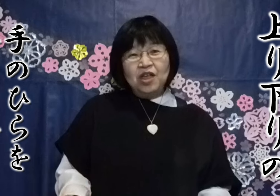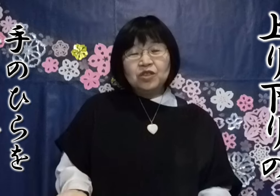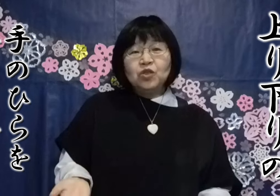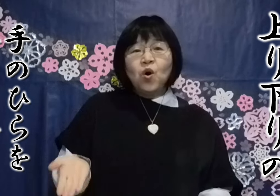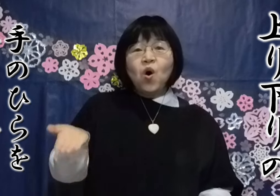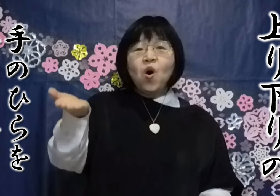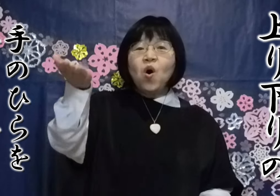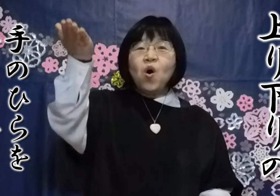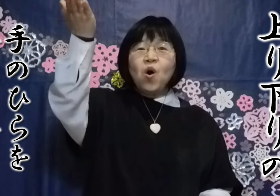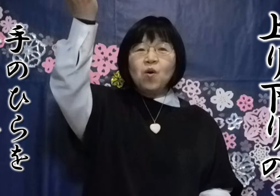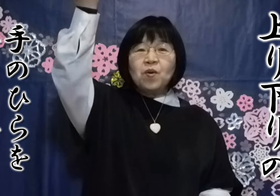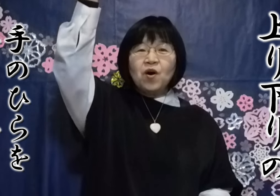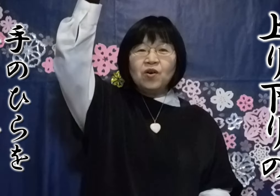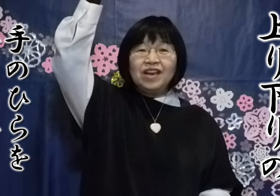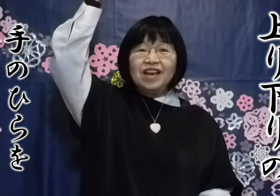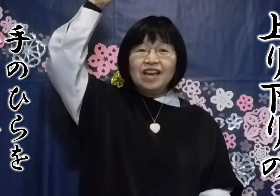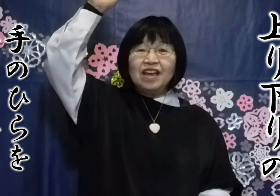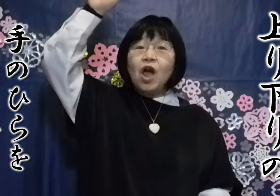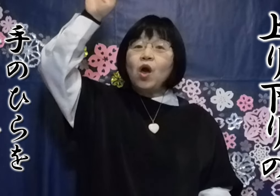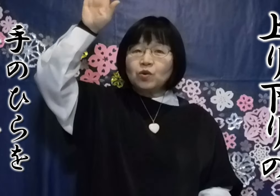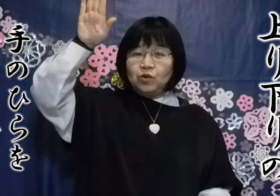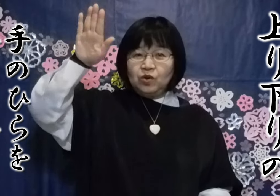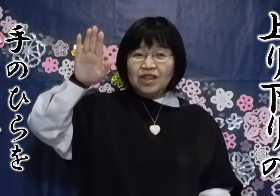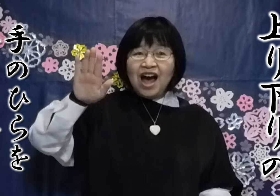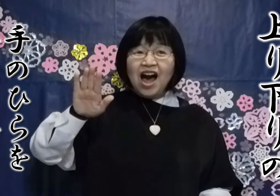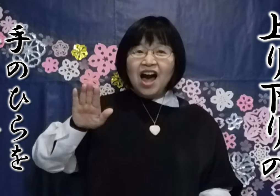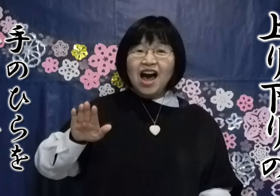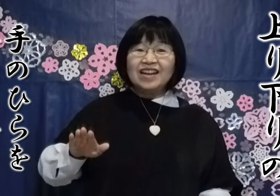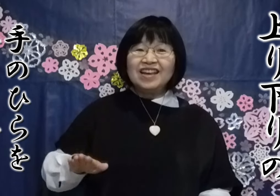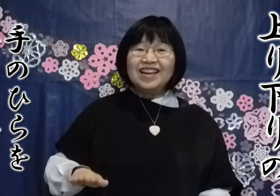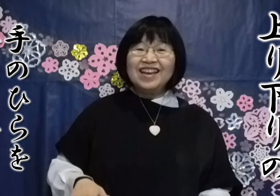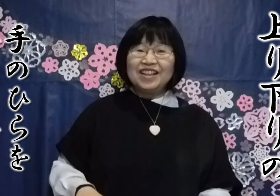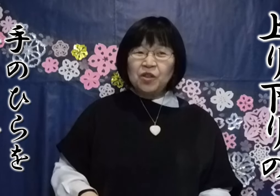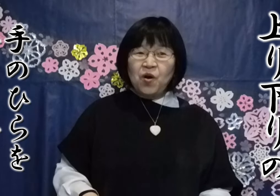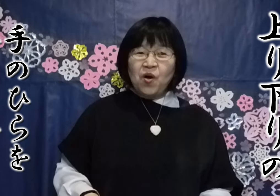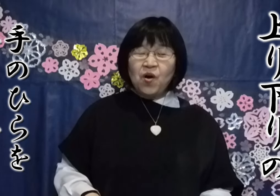川、上り下りの